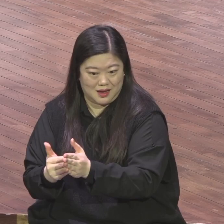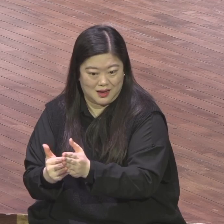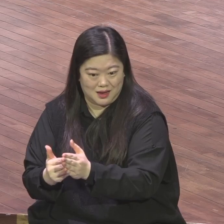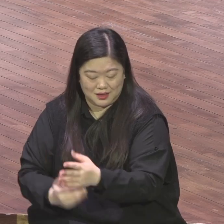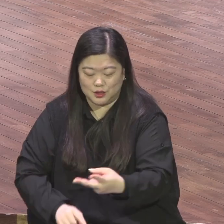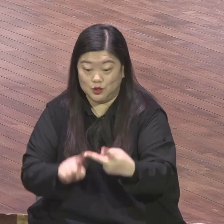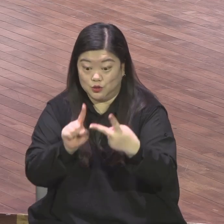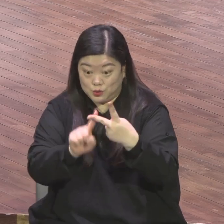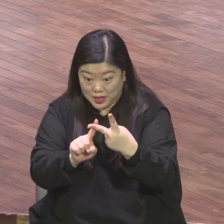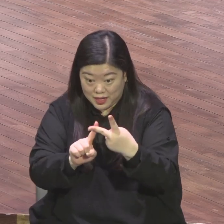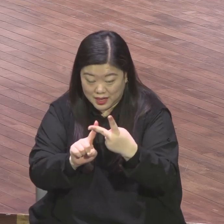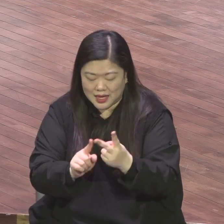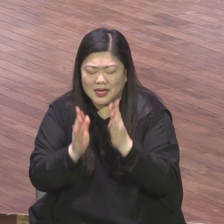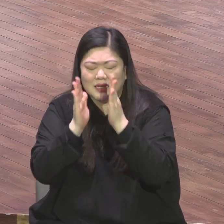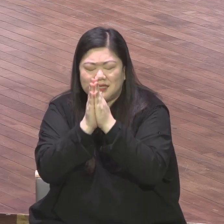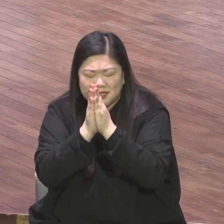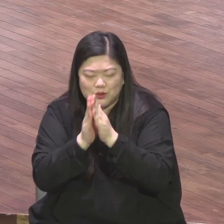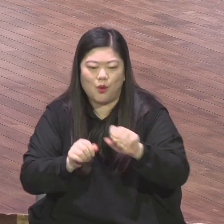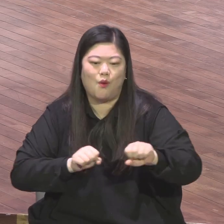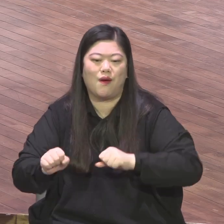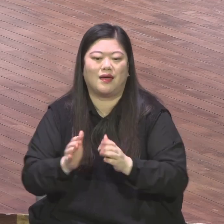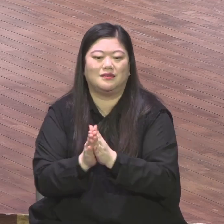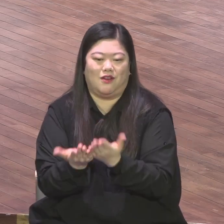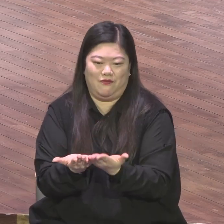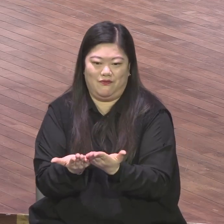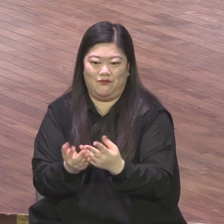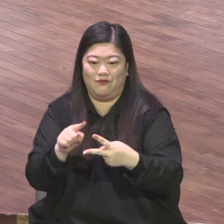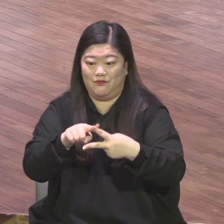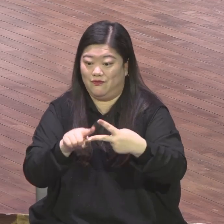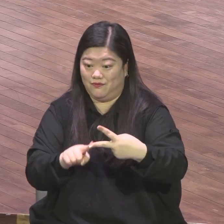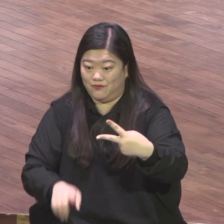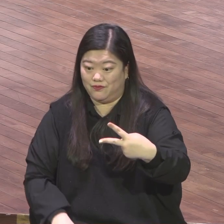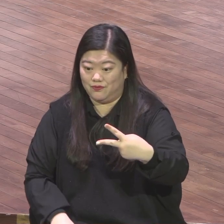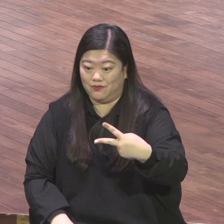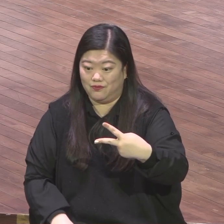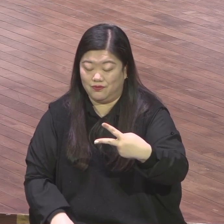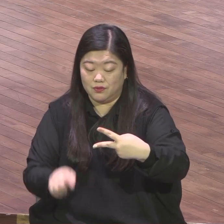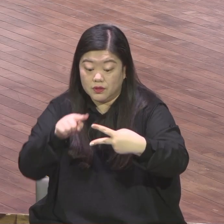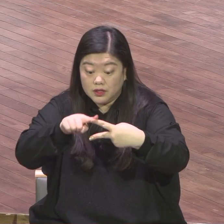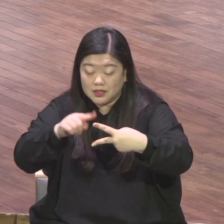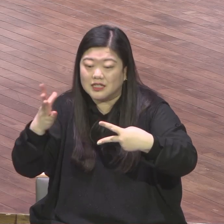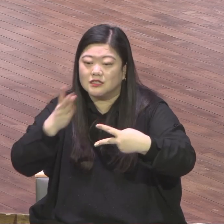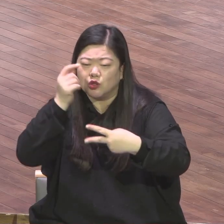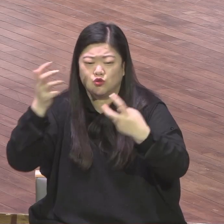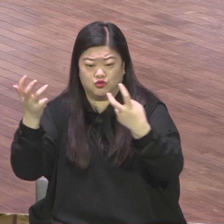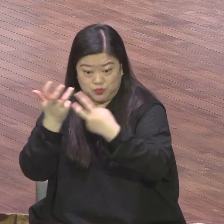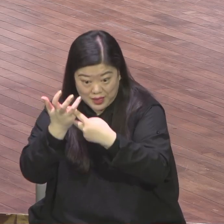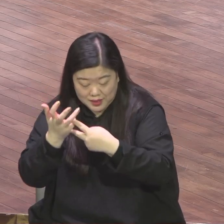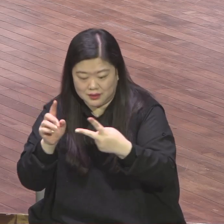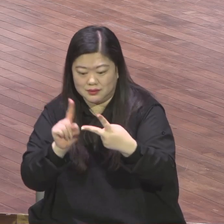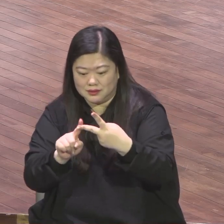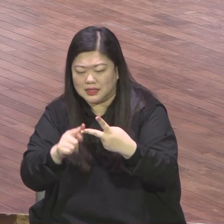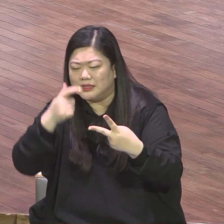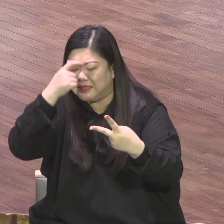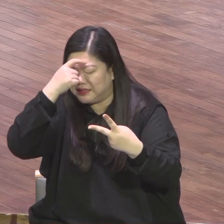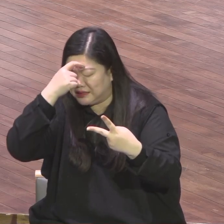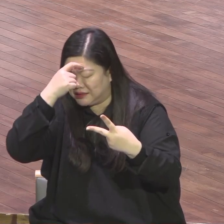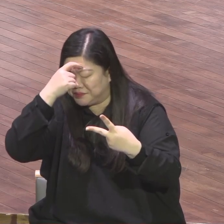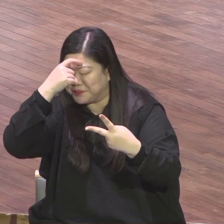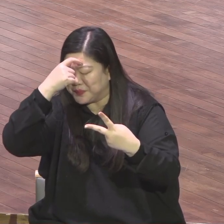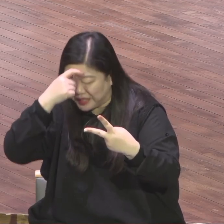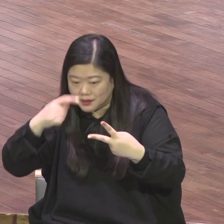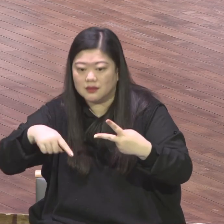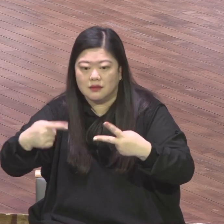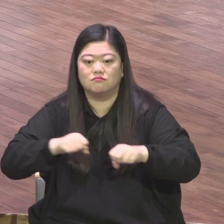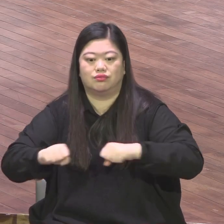오직 언약 기도를 강조하는 기도 행전이에요. 사도행전 다른 거 없어요. 사도들이 성령에 받고 기도했어요.